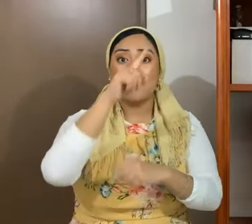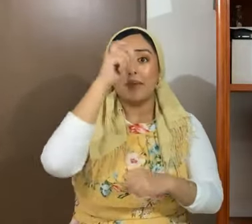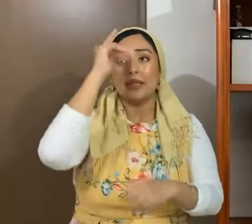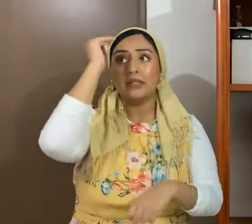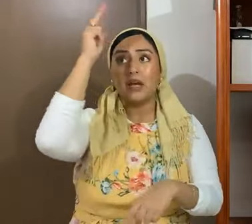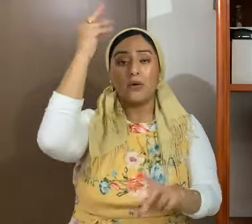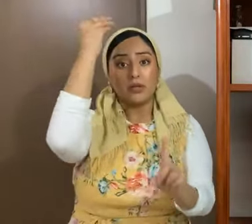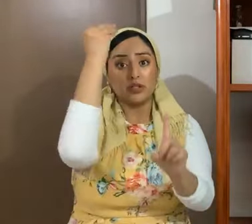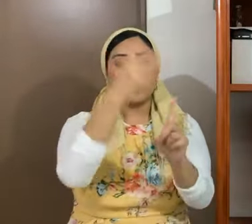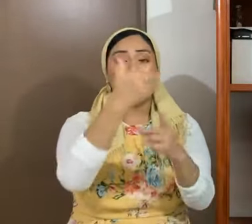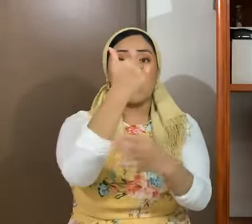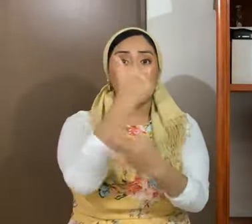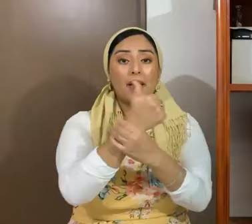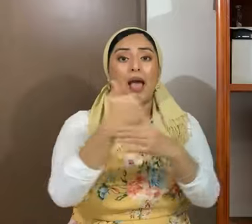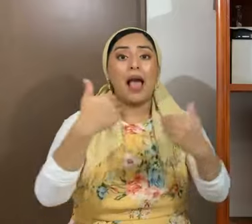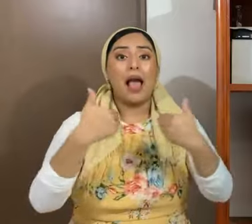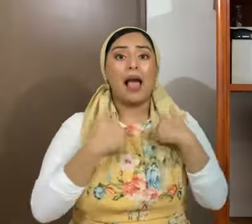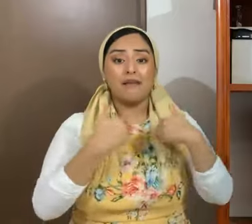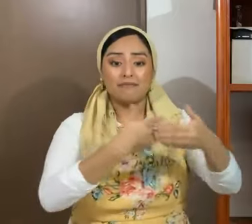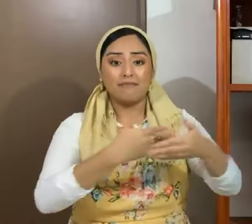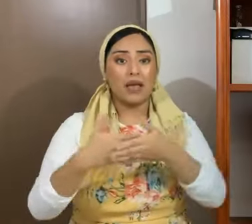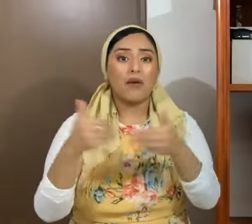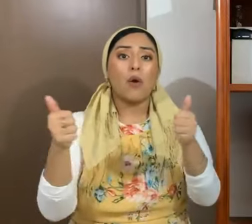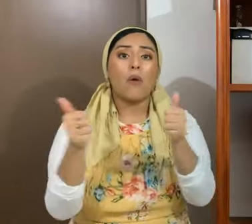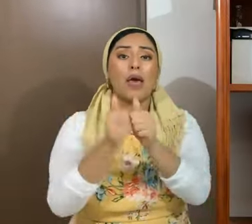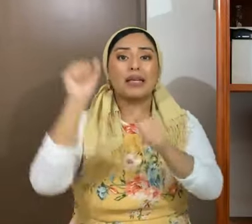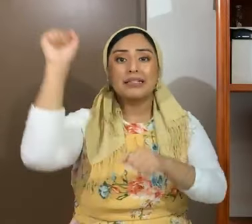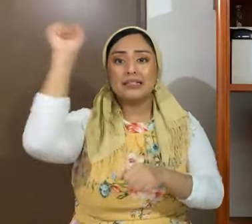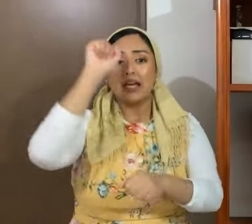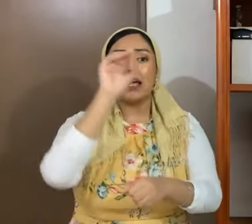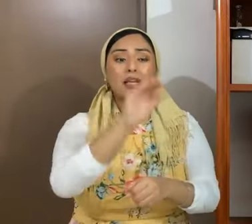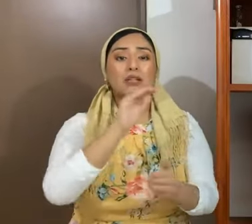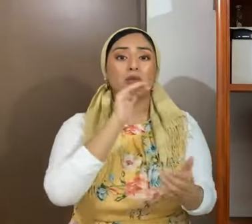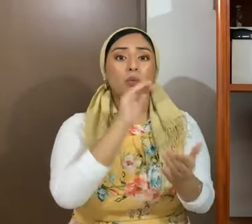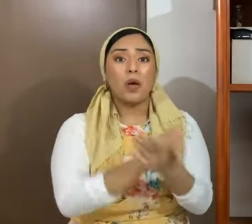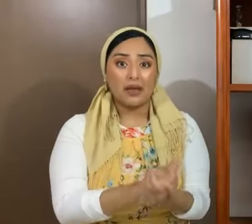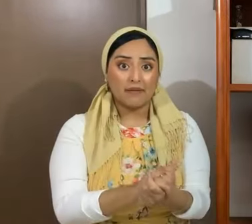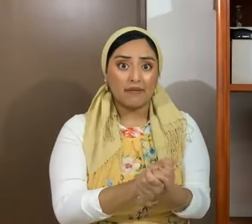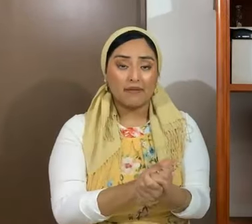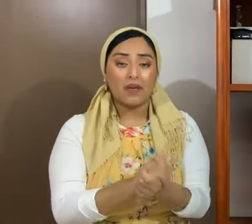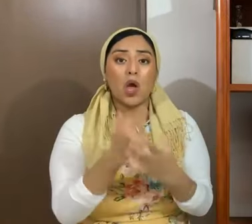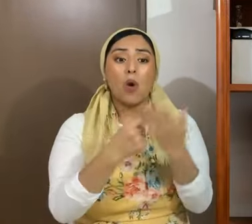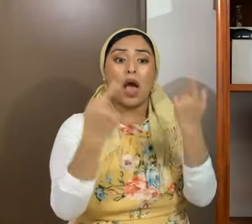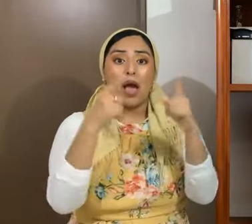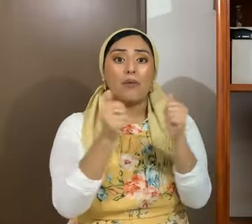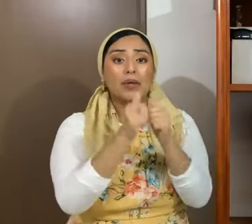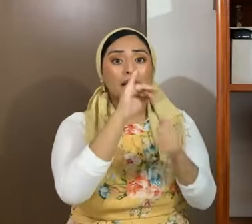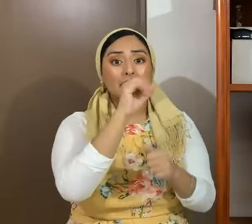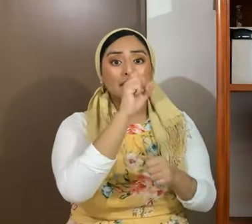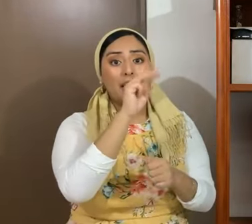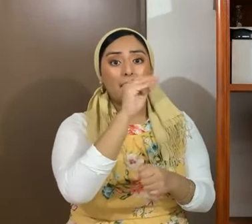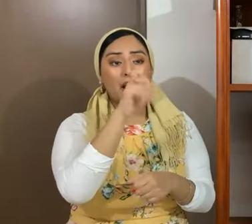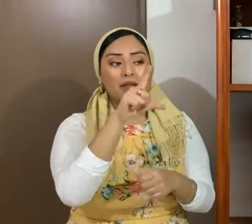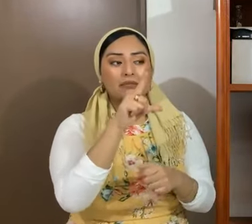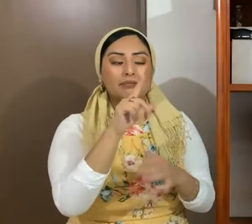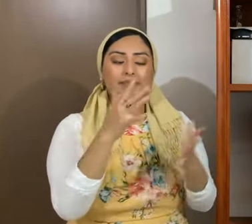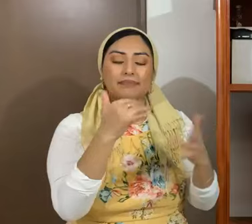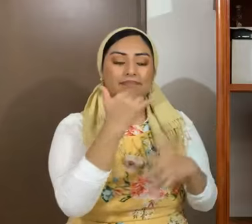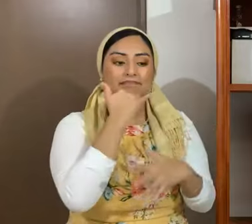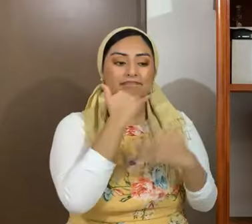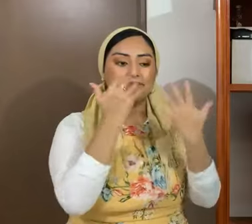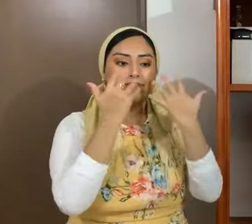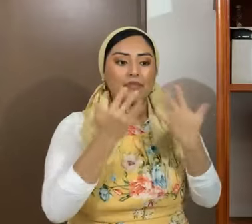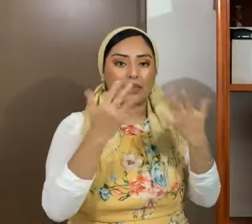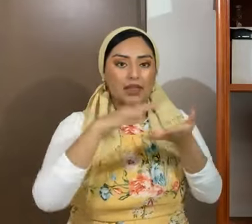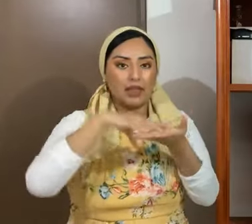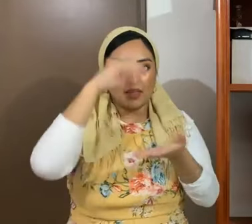dijo a Abraham que tendría un hijo con Sara, con su esposa. Lo que ocurrió con Ismael fue un error muy lamentable, que